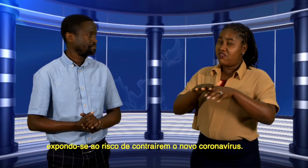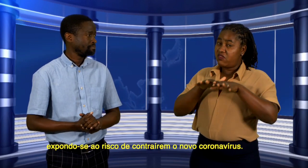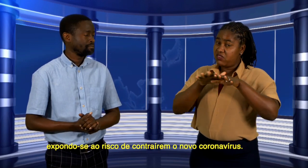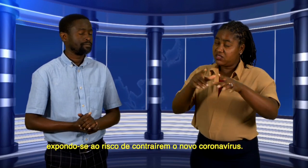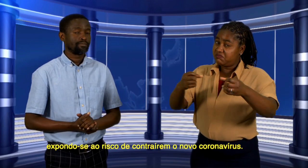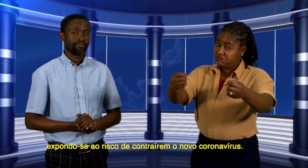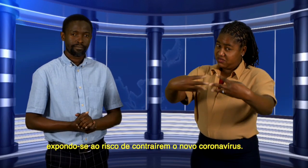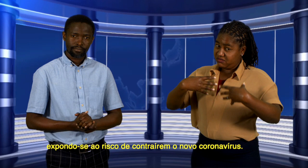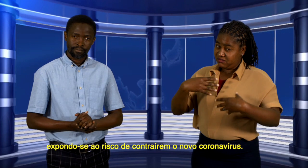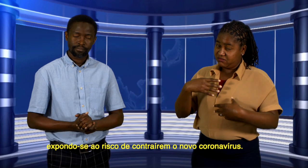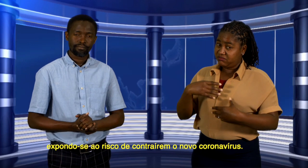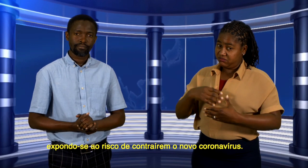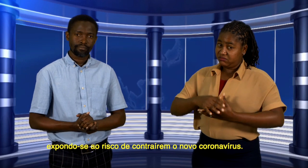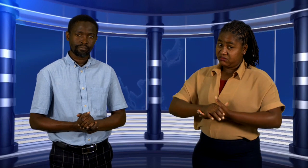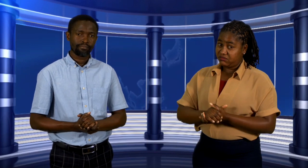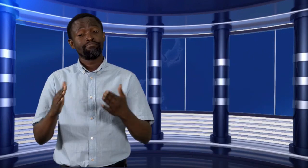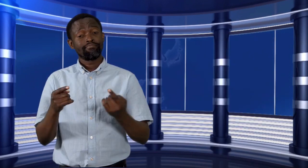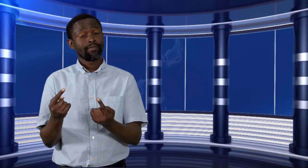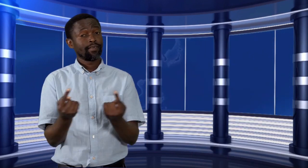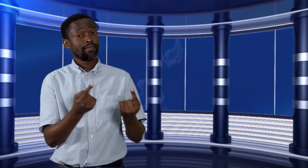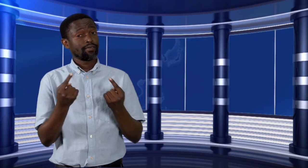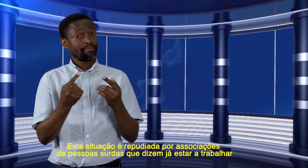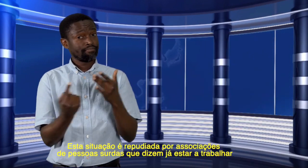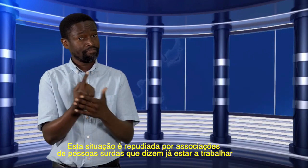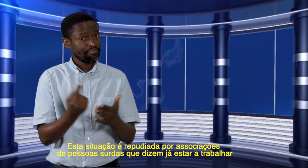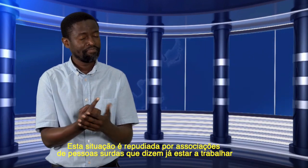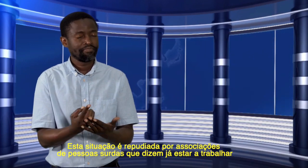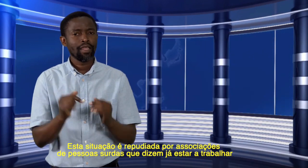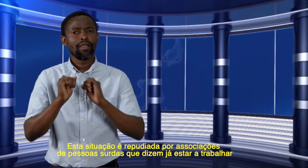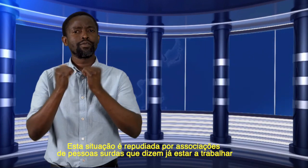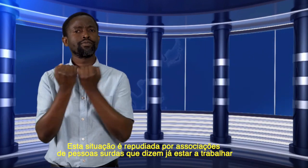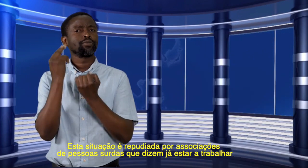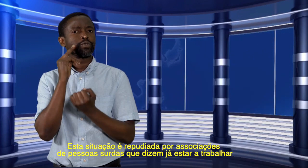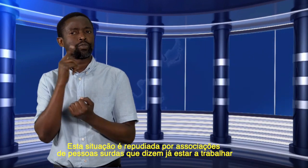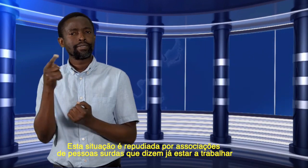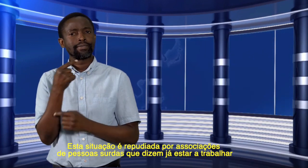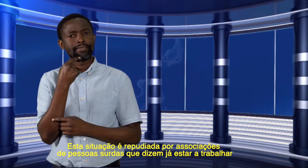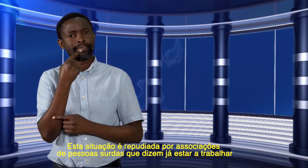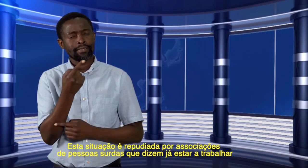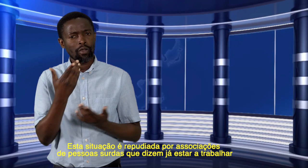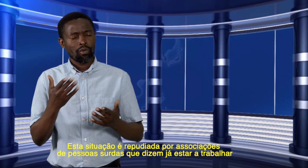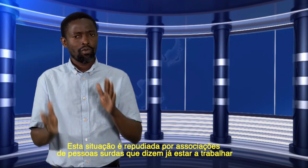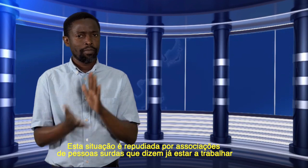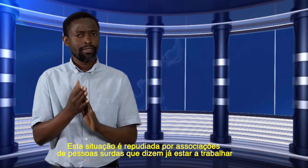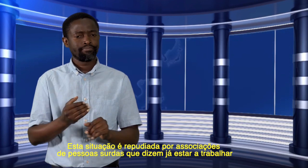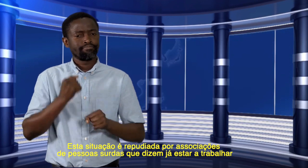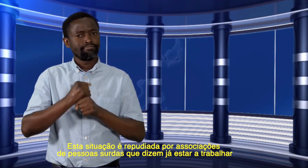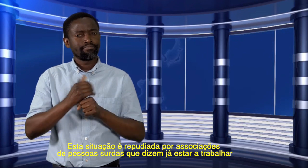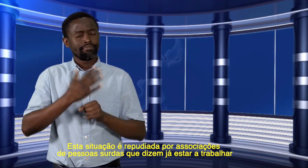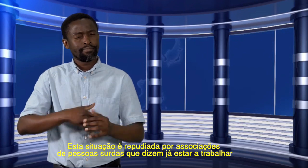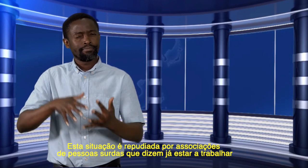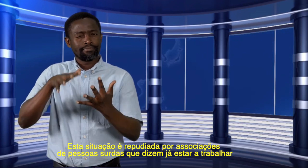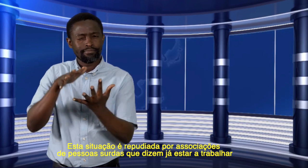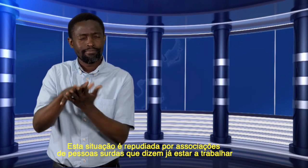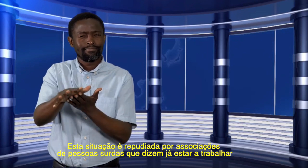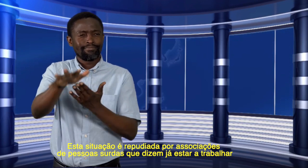risco de contraírem um novo coronavírus. Esta situação é repudiada por associações de pessoas surdas